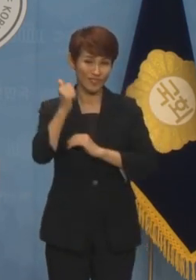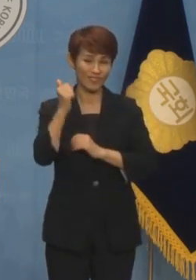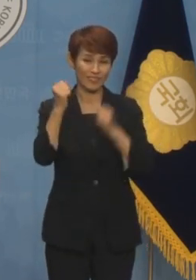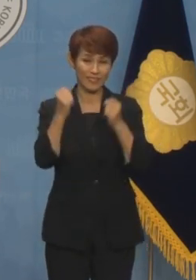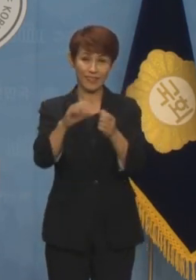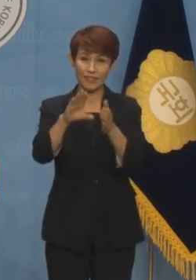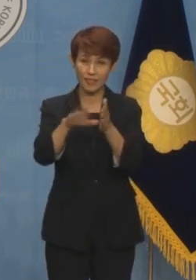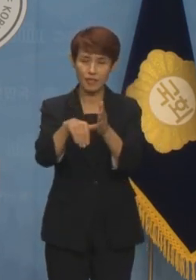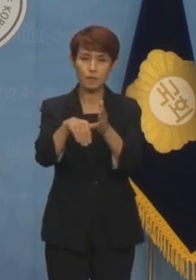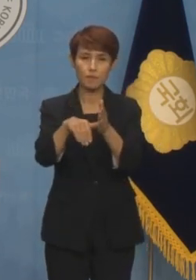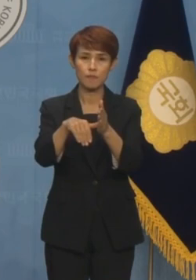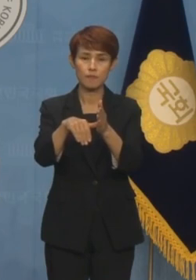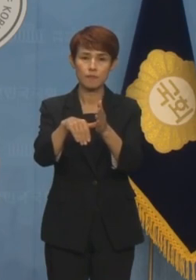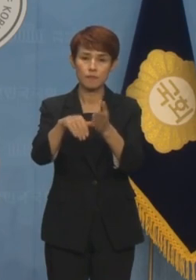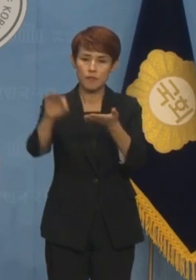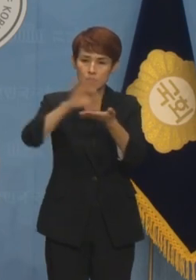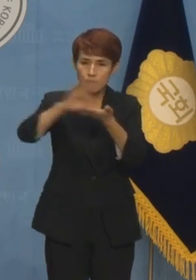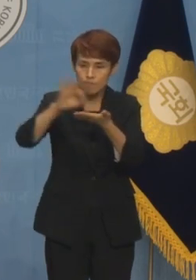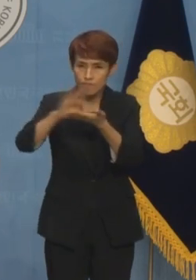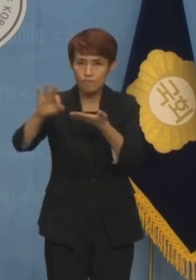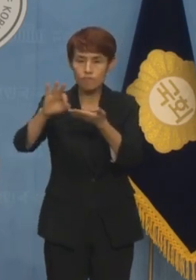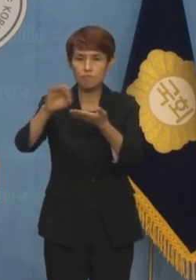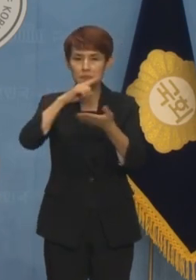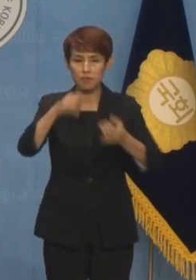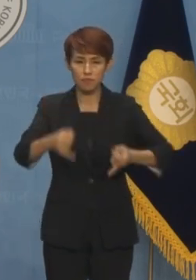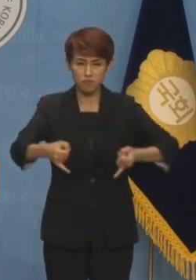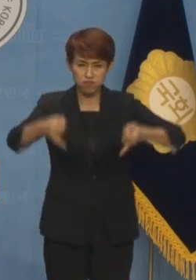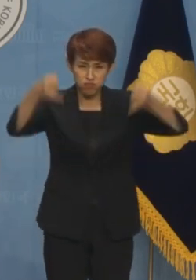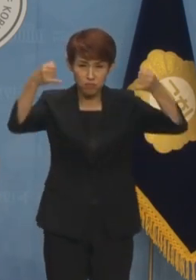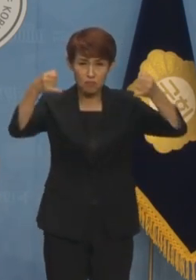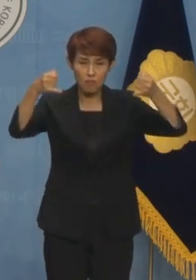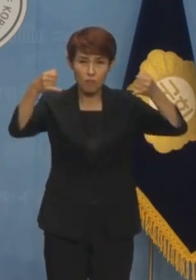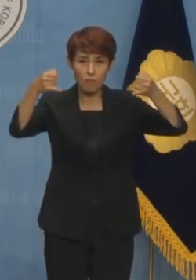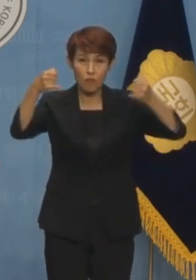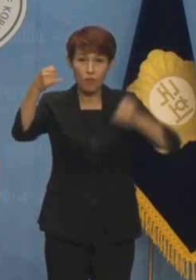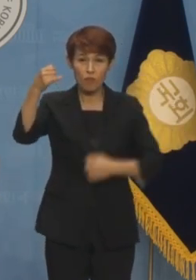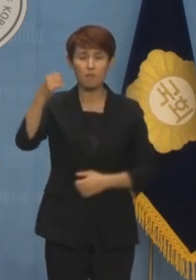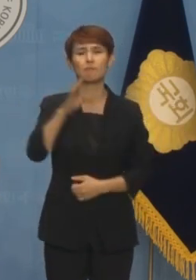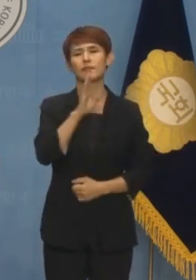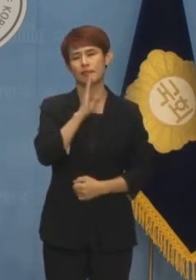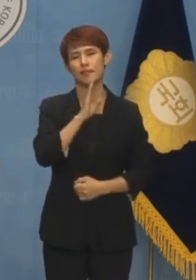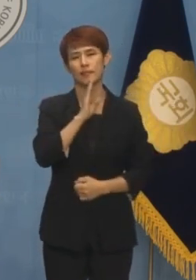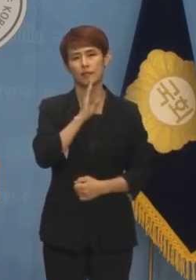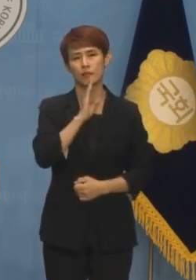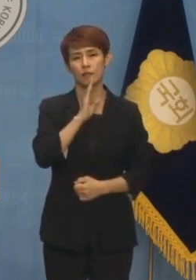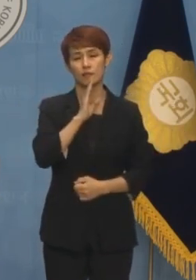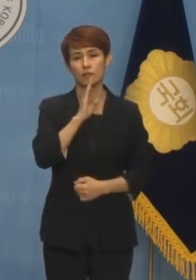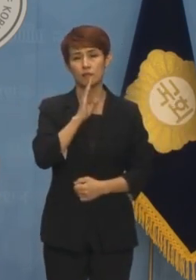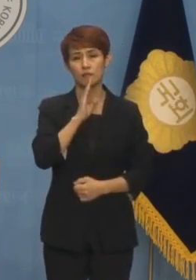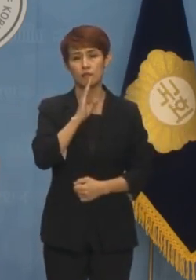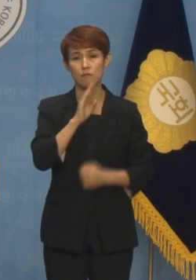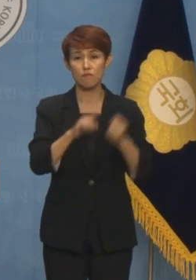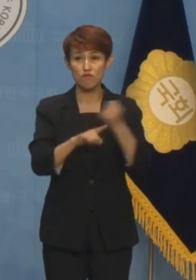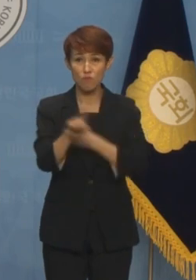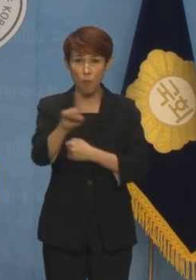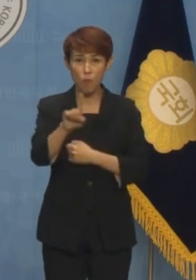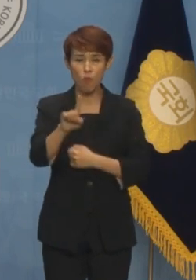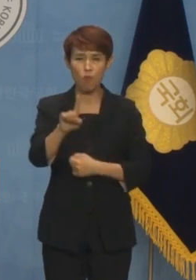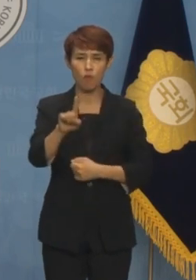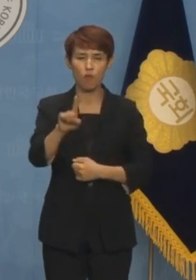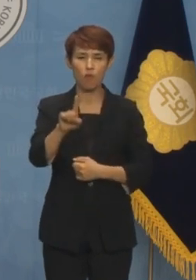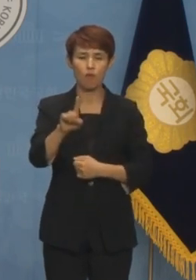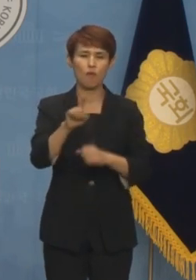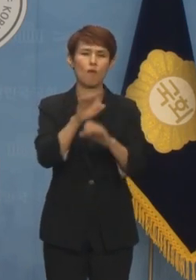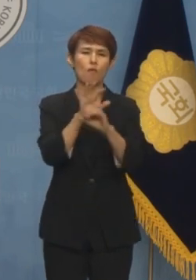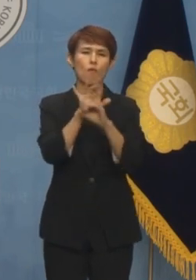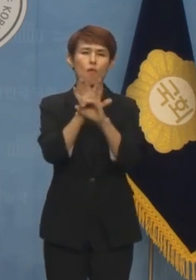정부 때 재정 지출과 국채 비율이 증가한 것은 사실이고요. 이는 전대미문의